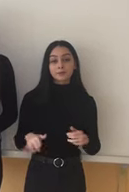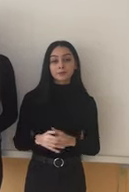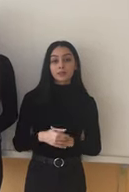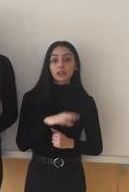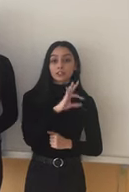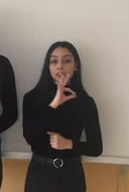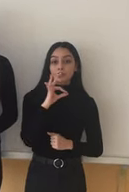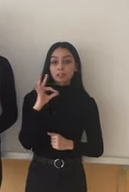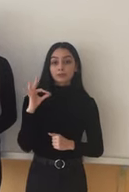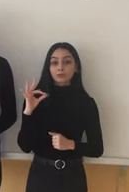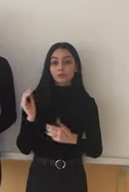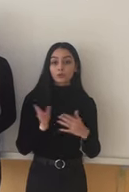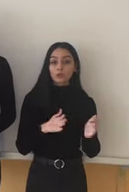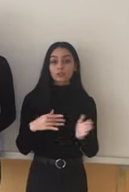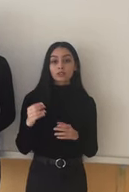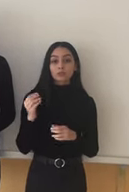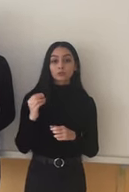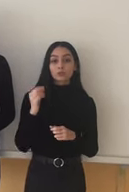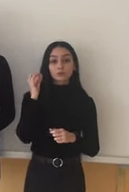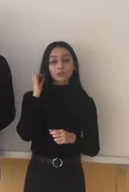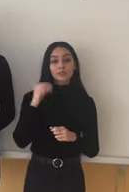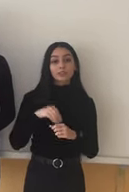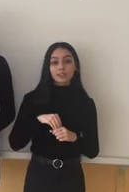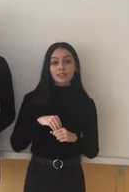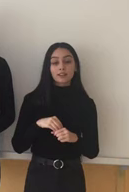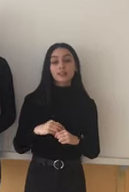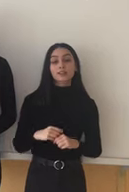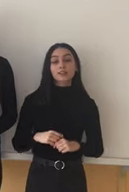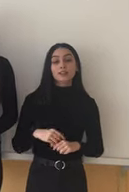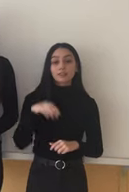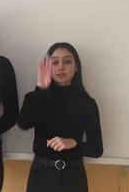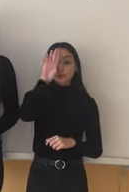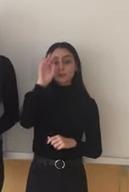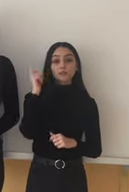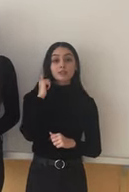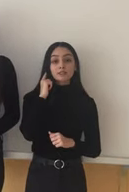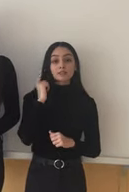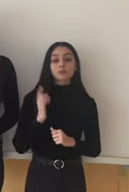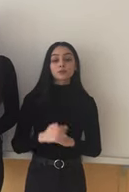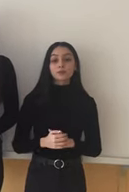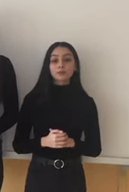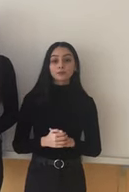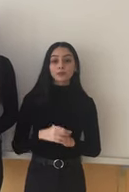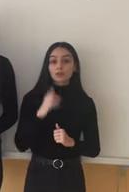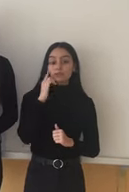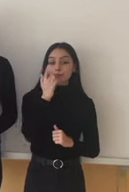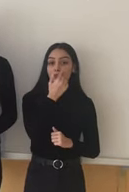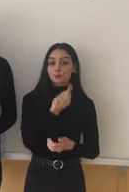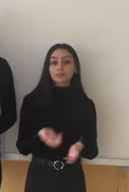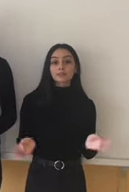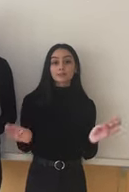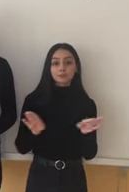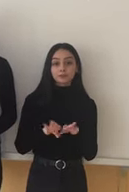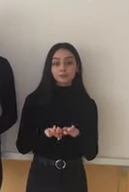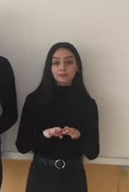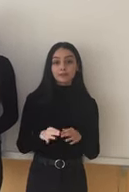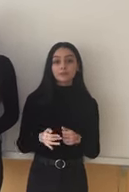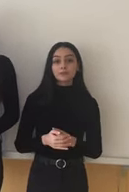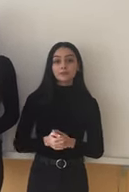yalı. Dinmiş dolosların bulutusu içinde İstanbul'u dinliyorum gözlerim